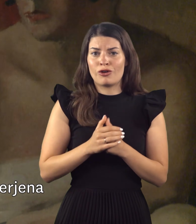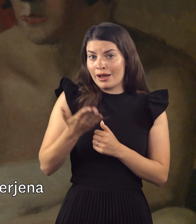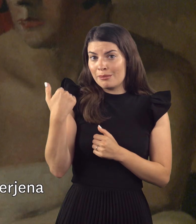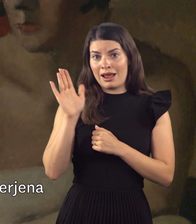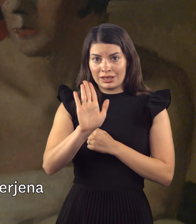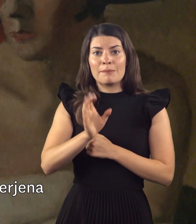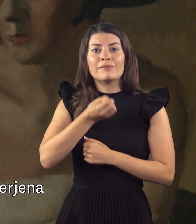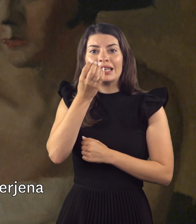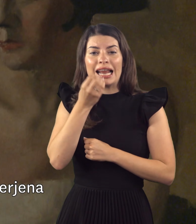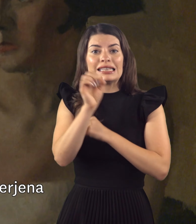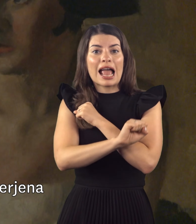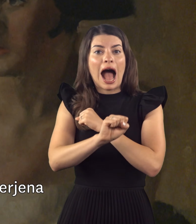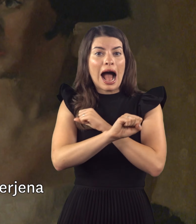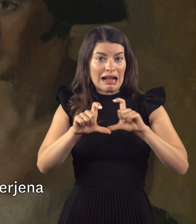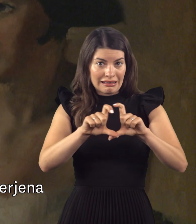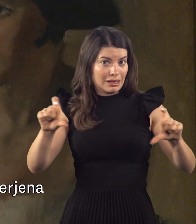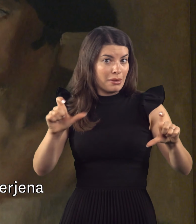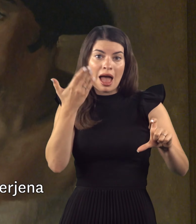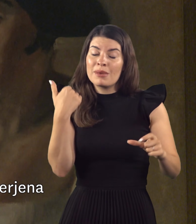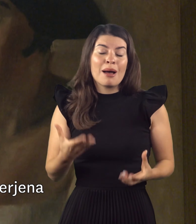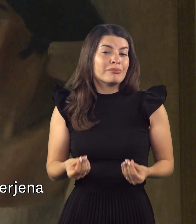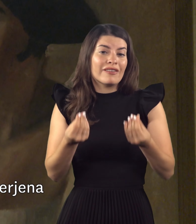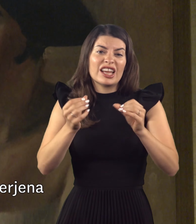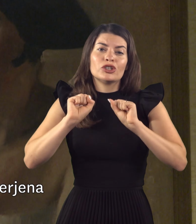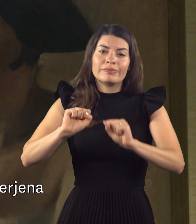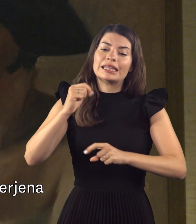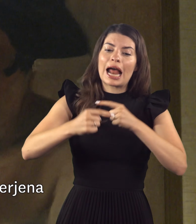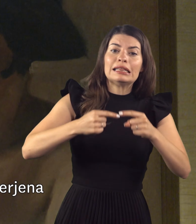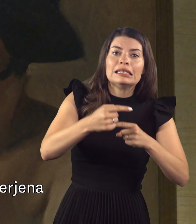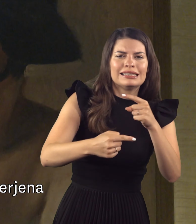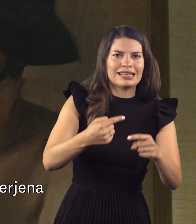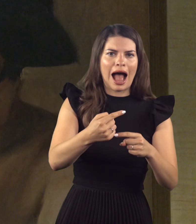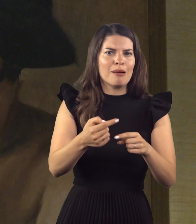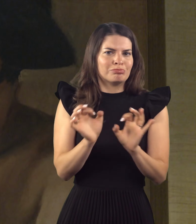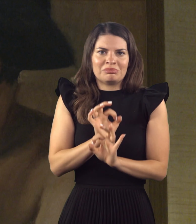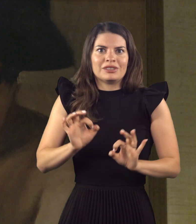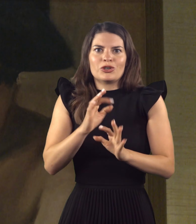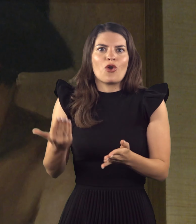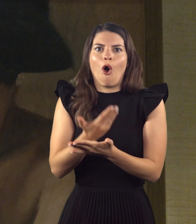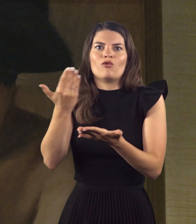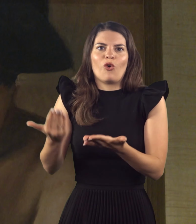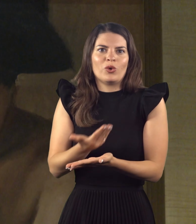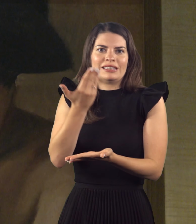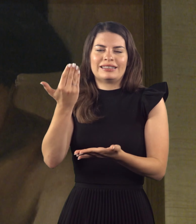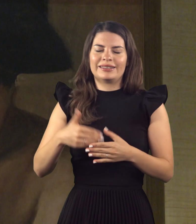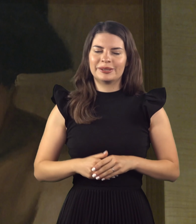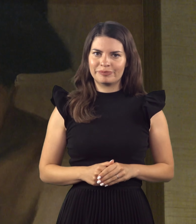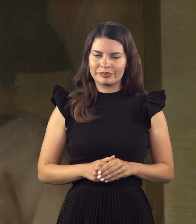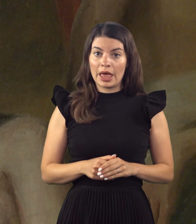bila akademija, po njenem mnenju, preveč tradicionalno usmerjena in ni dopuščala veliko novosti.